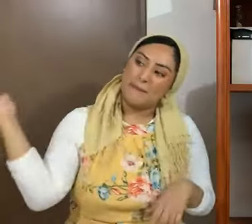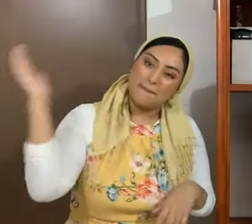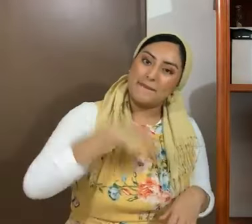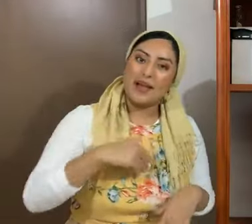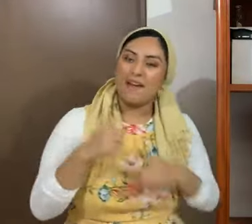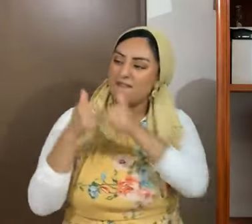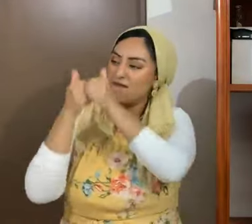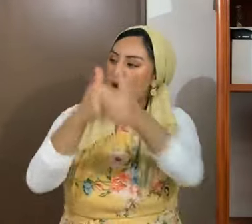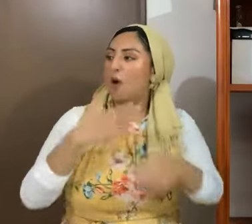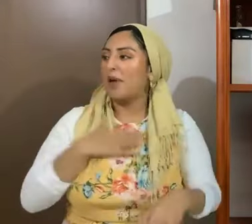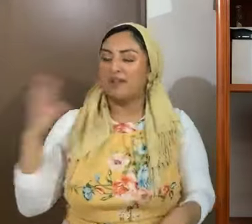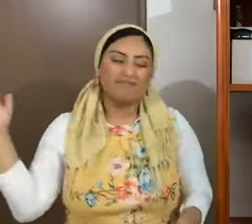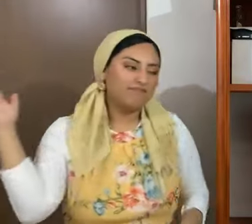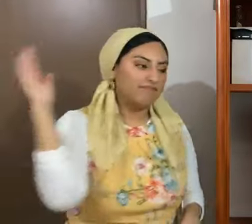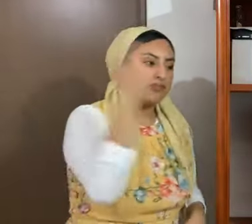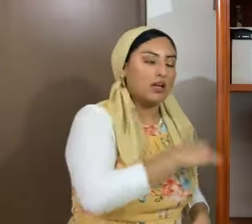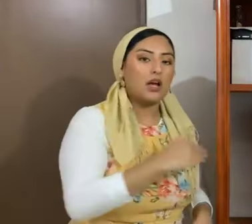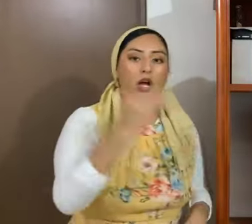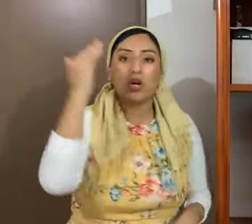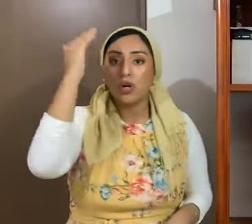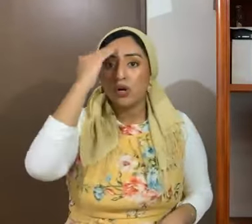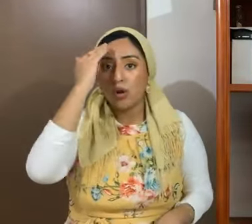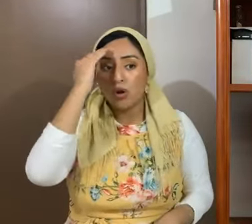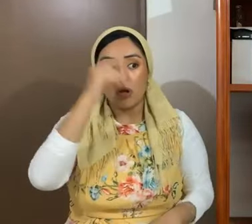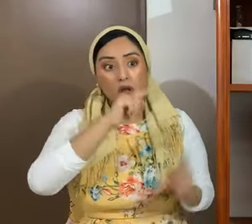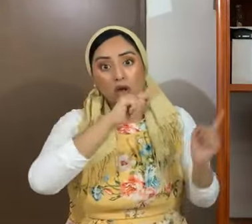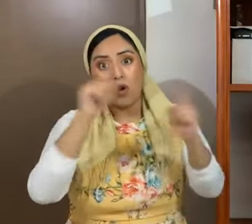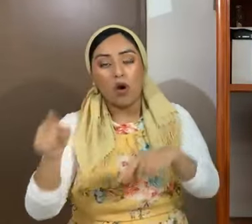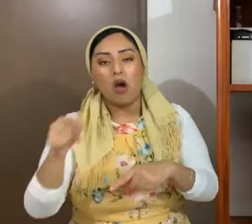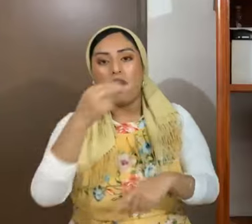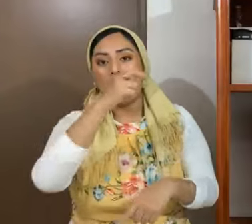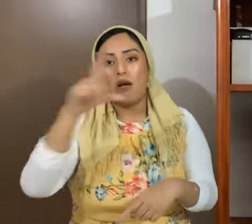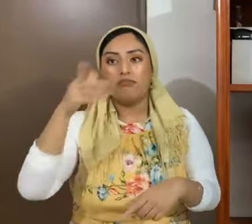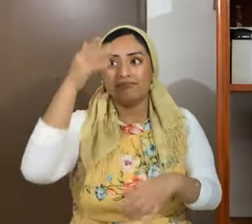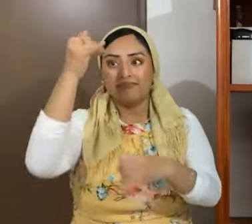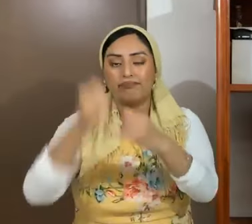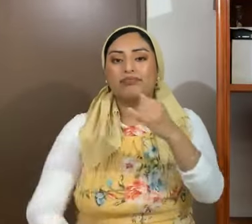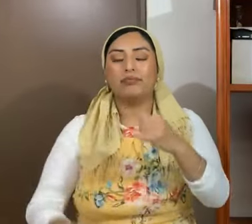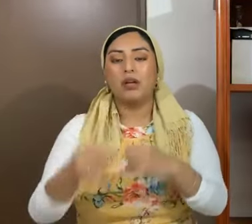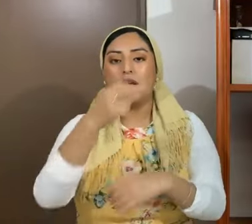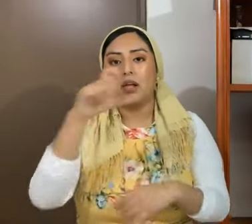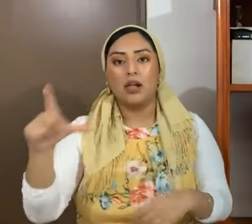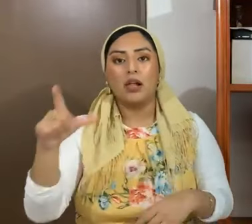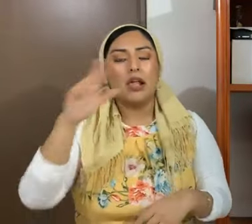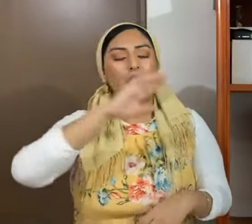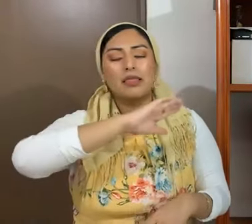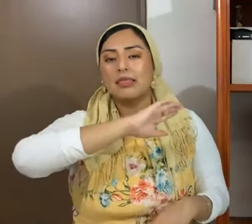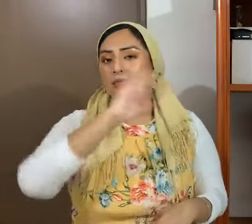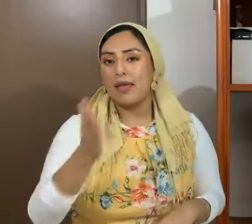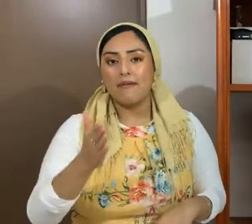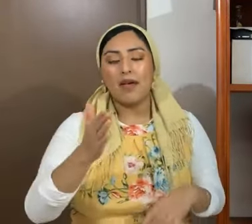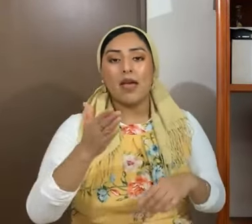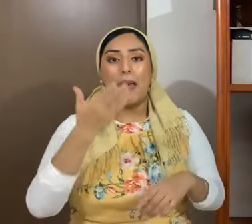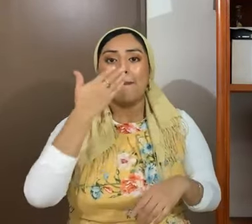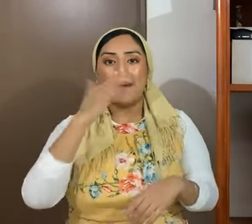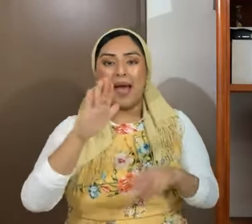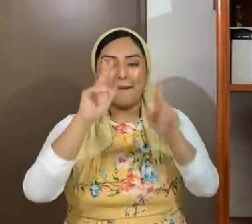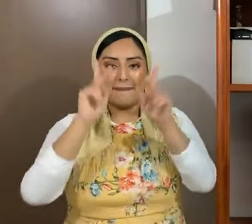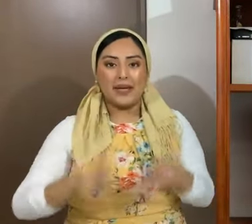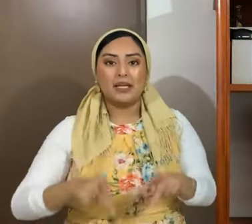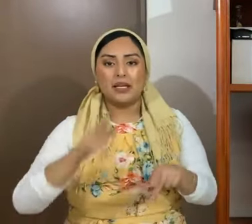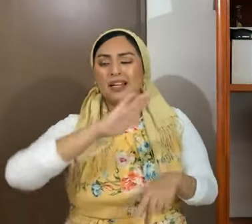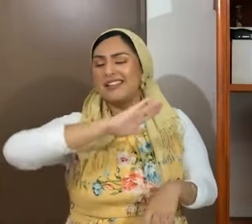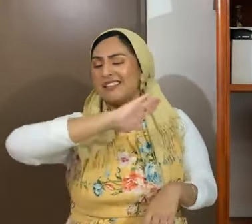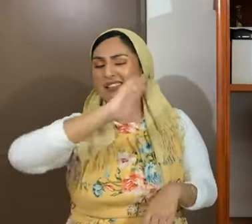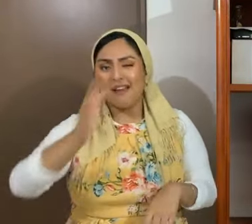de almas que puedan, porque saben que su destino es el infierno. Nunca jamás un Jezabel,